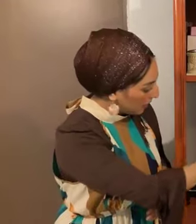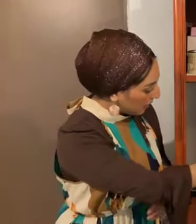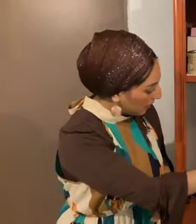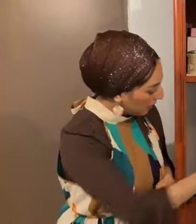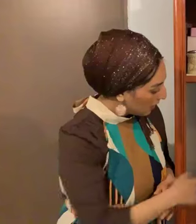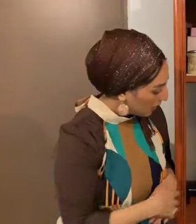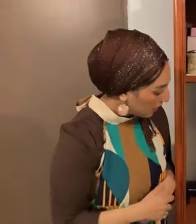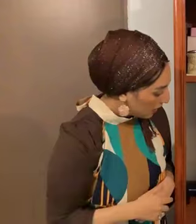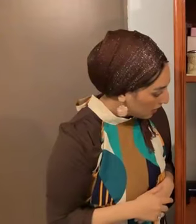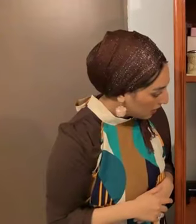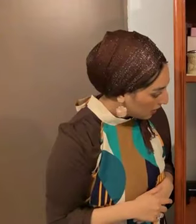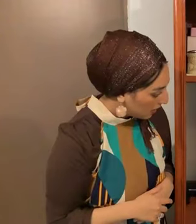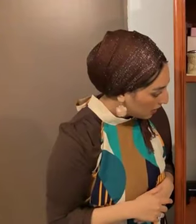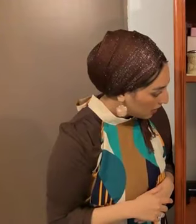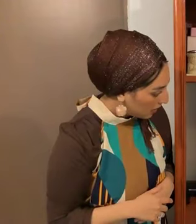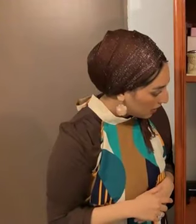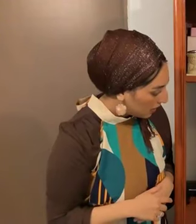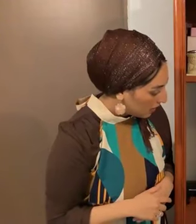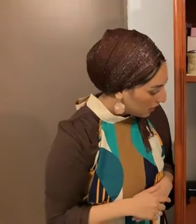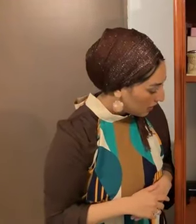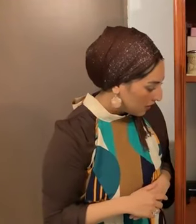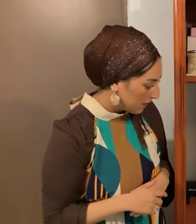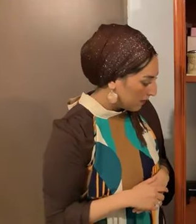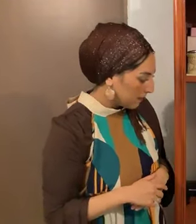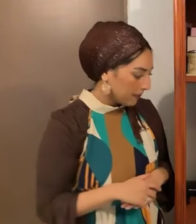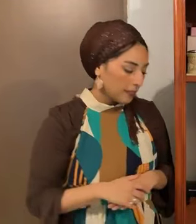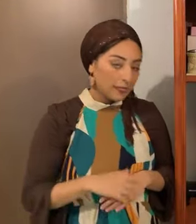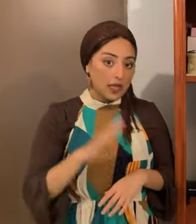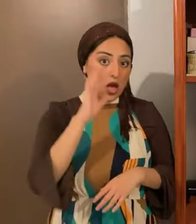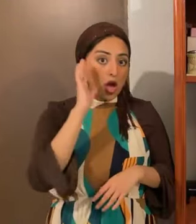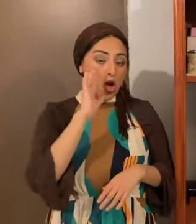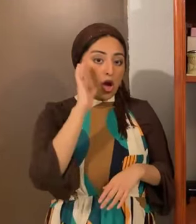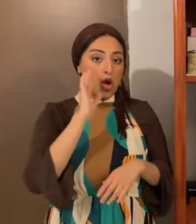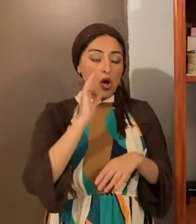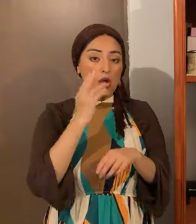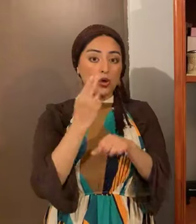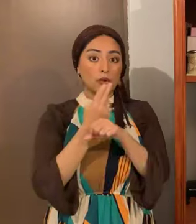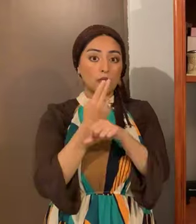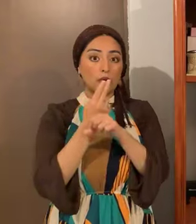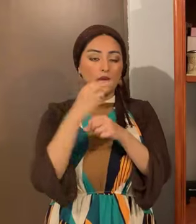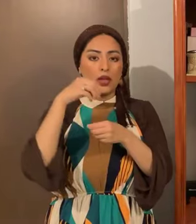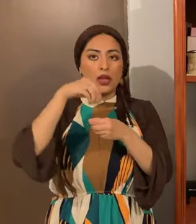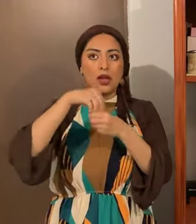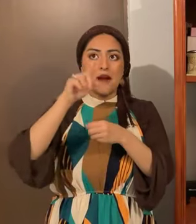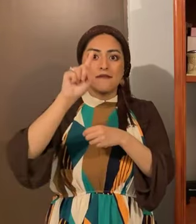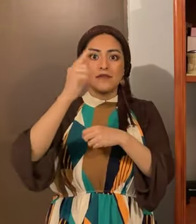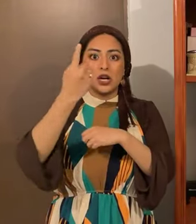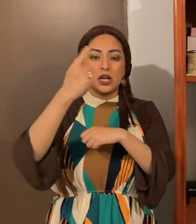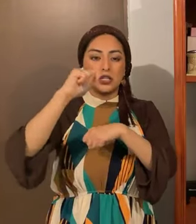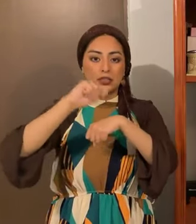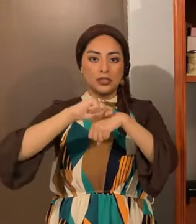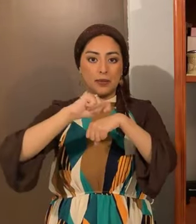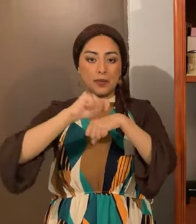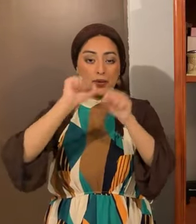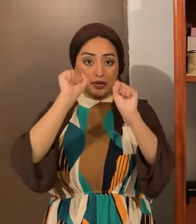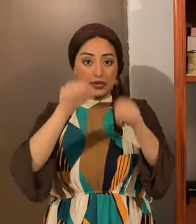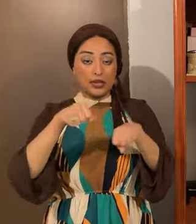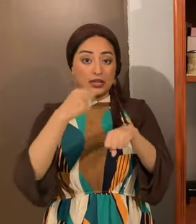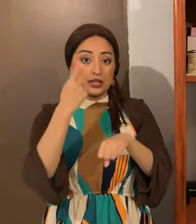algo muy cercano a lo que se utilizaba en tiempos del templo, del primer templo. Ustedes ahí están viendo del lado